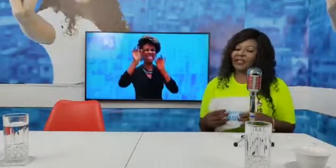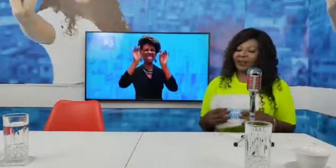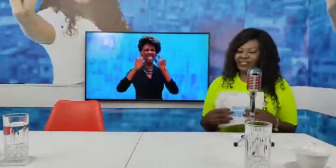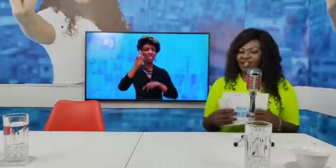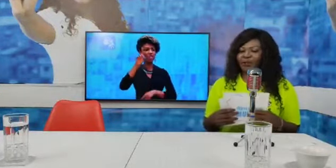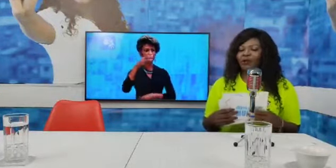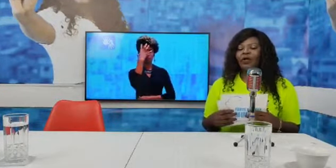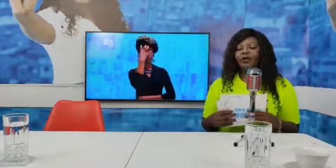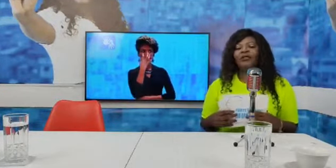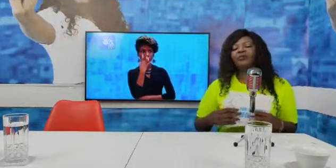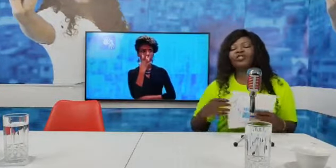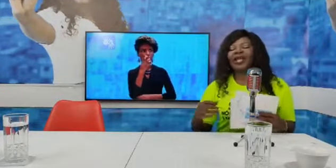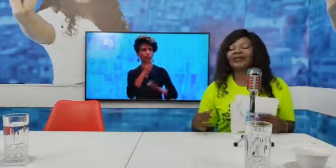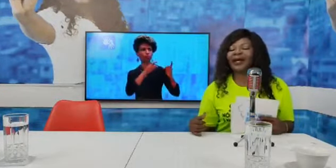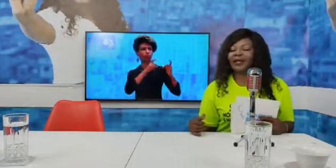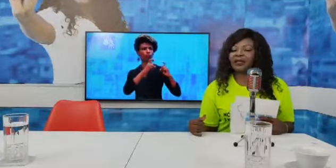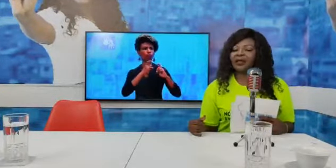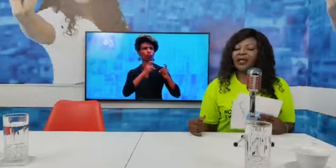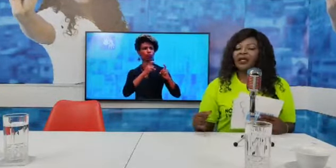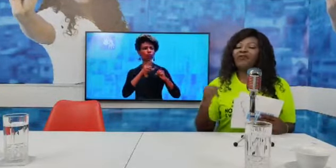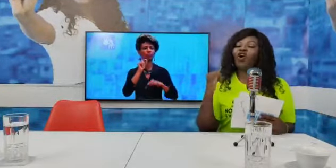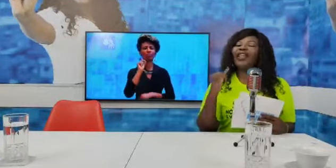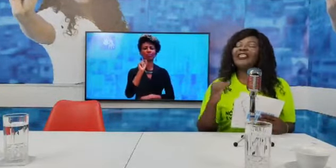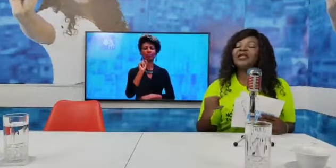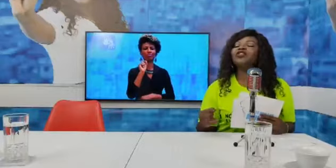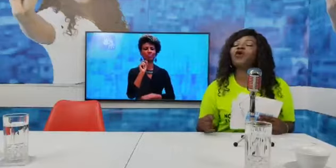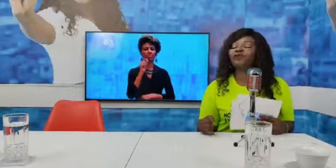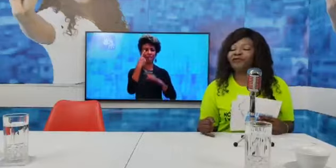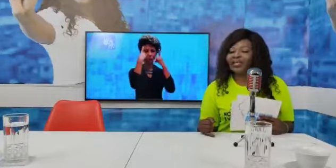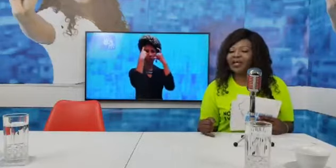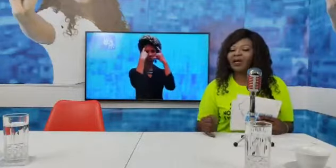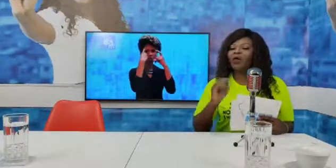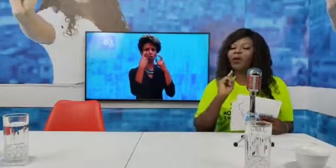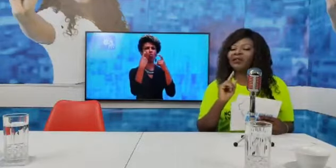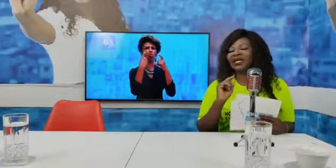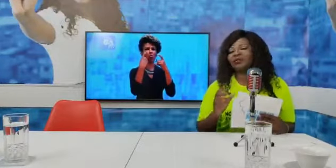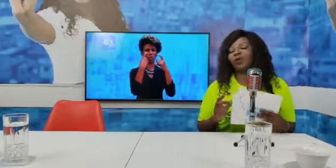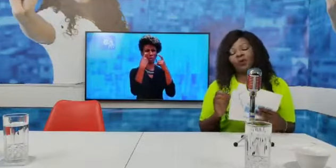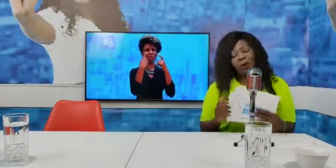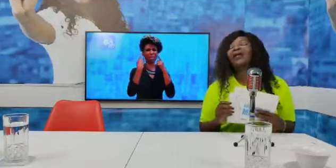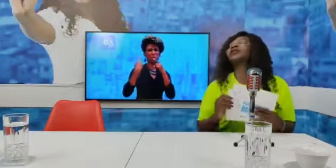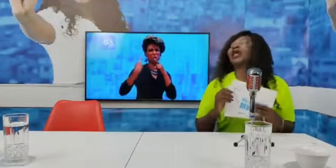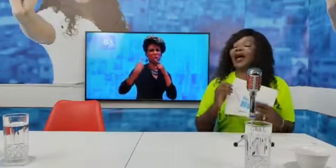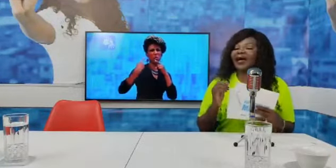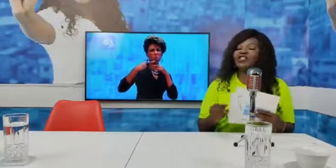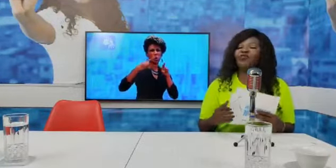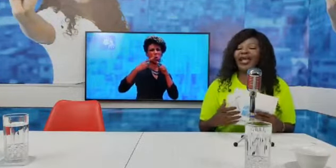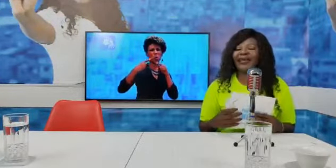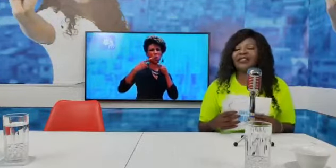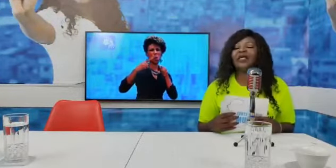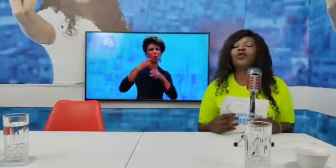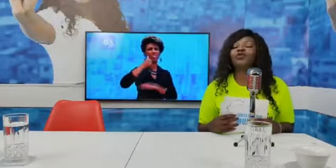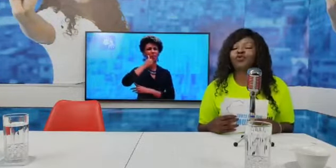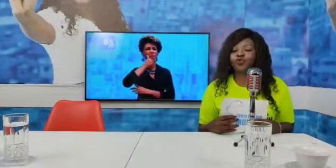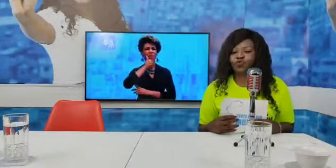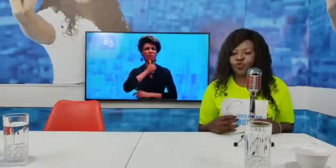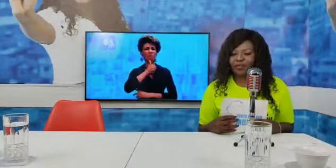para ser debatido. Nós vamos tratar aqui da violência sofrida contra as